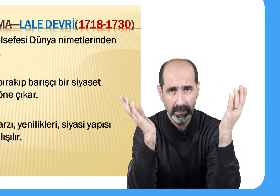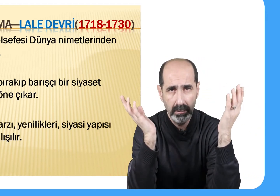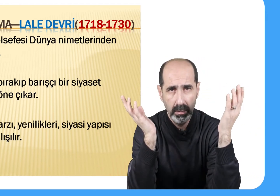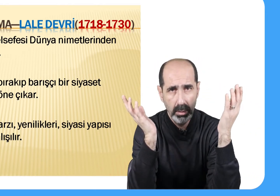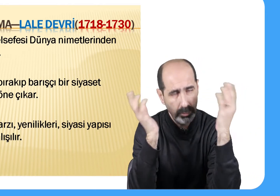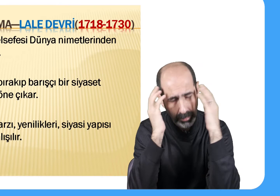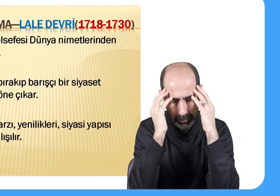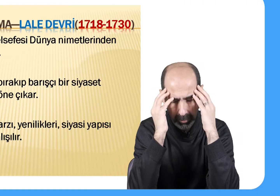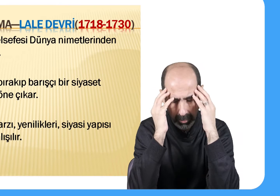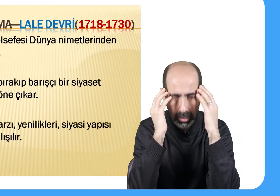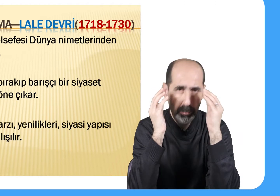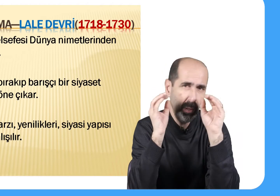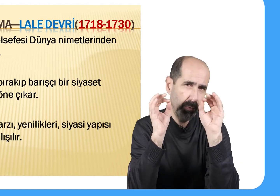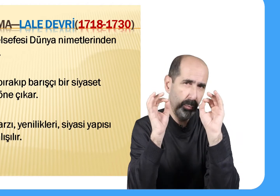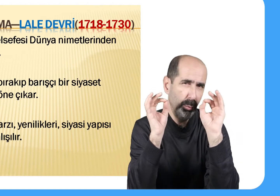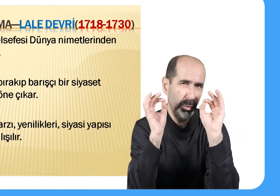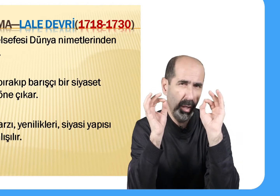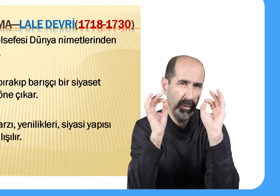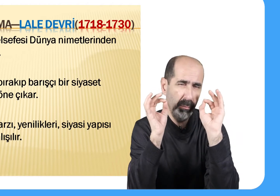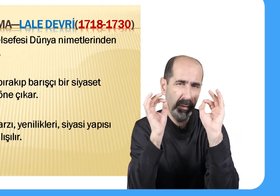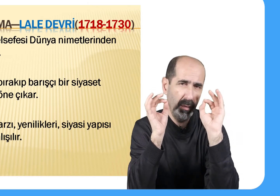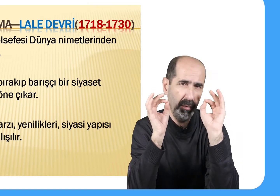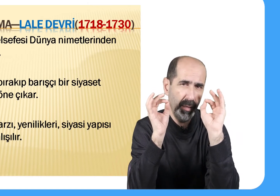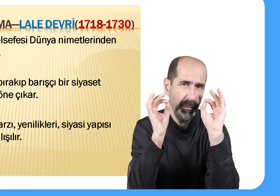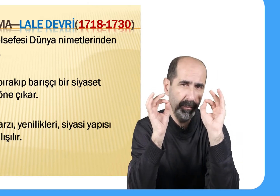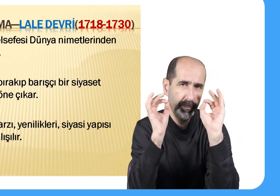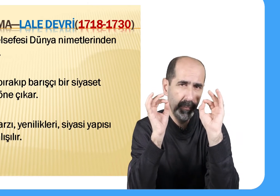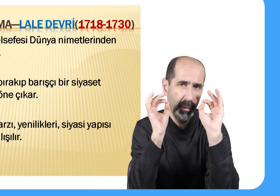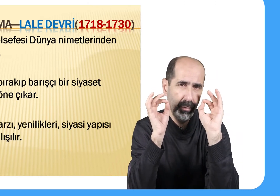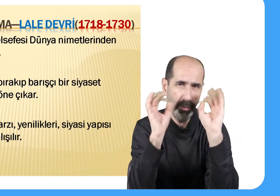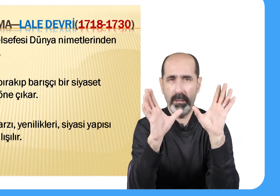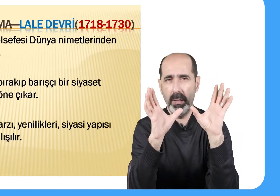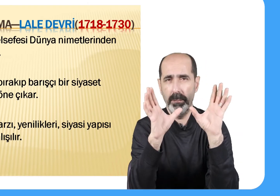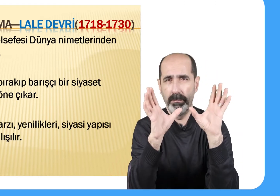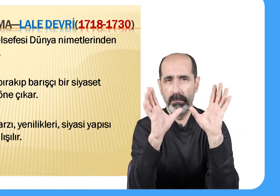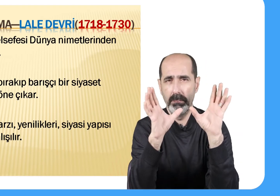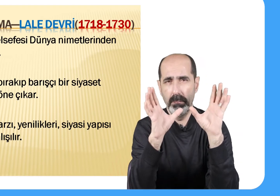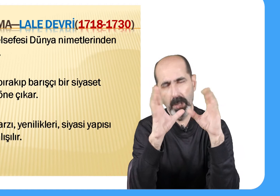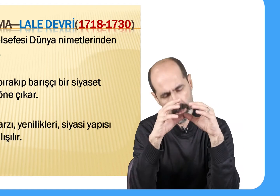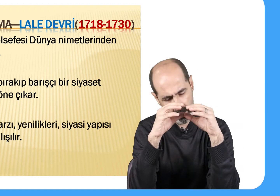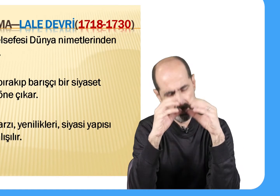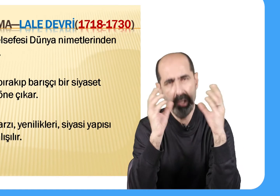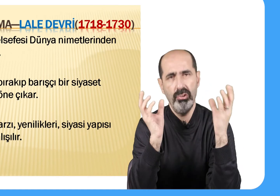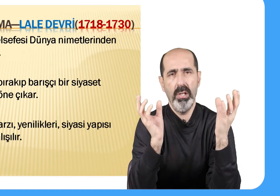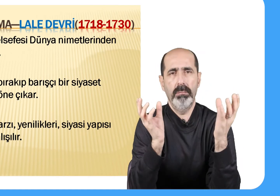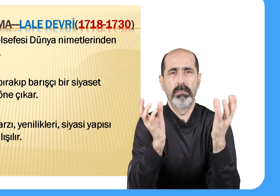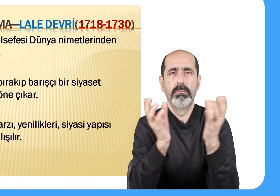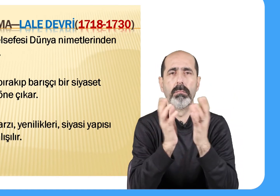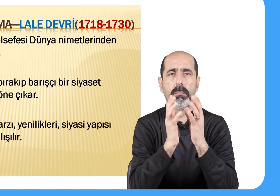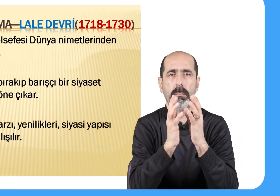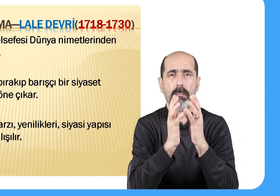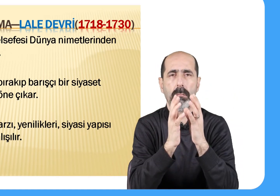öldü yet Zorlu alalım biraz da dünya nimetlerinden zevk alalım Yani biraz da